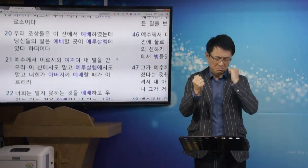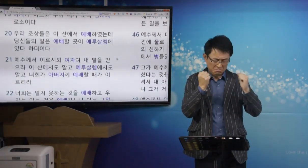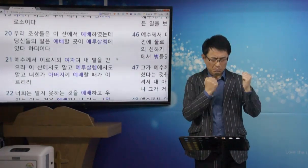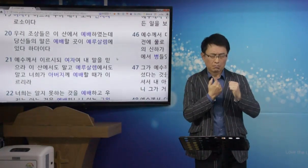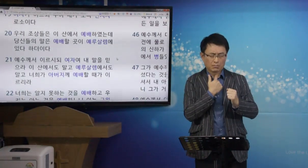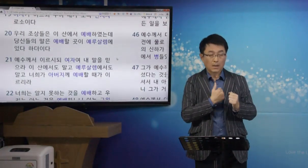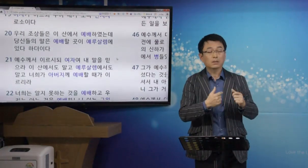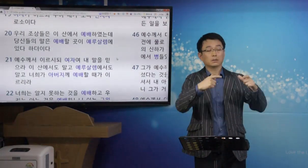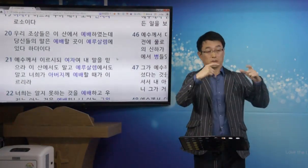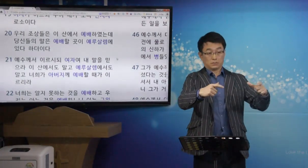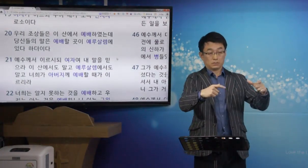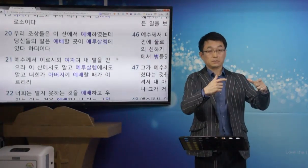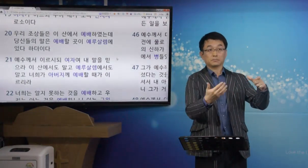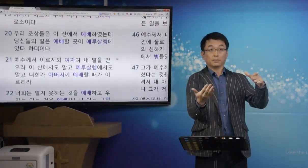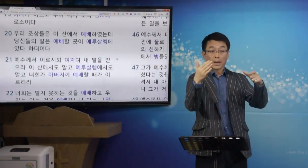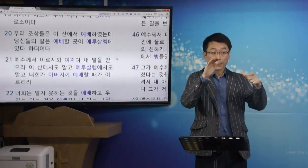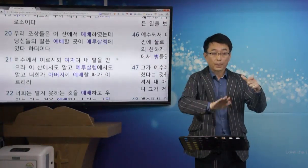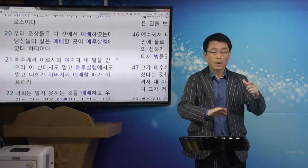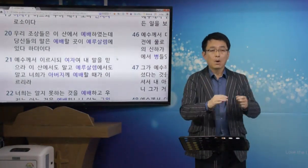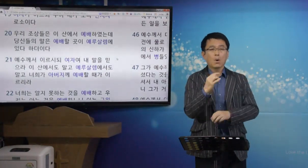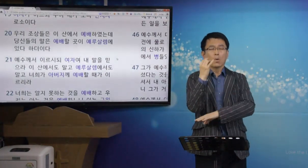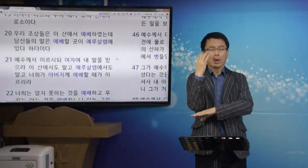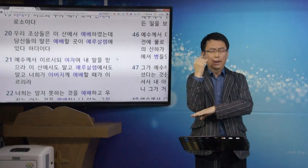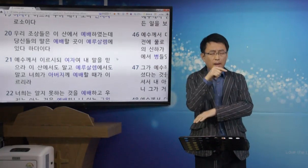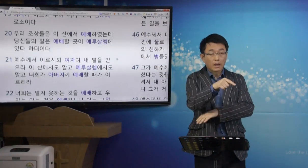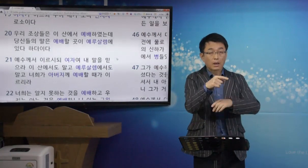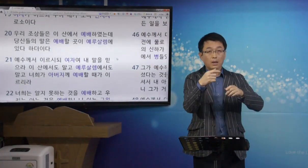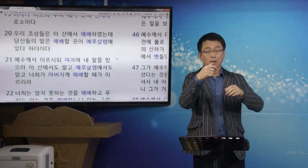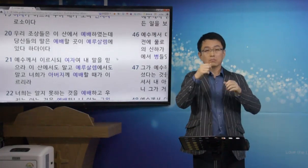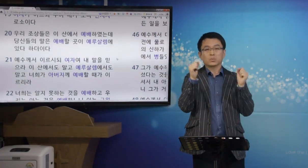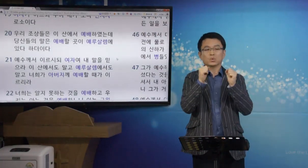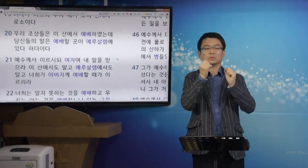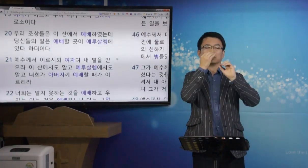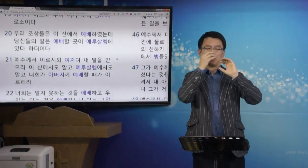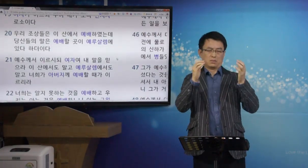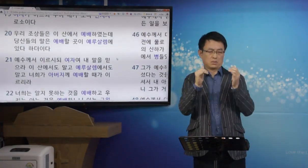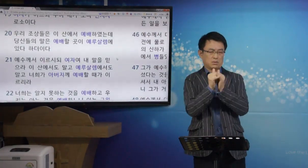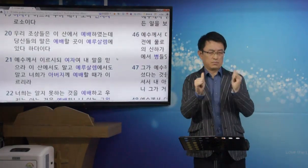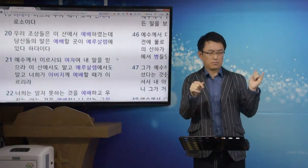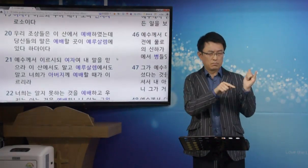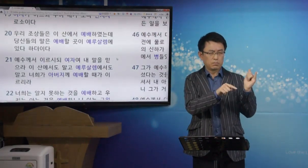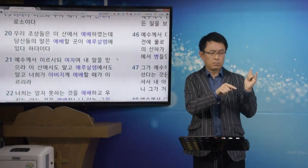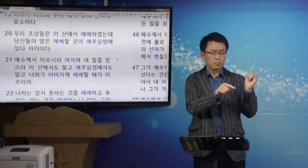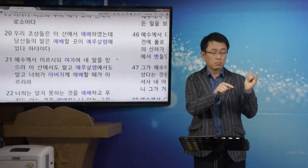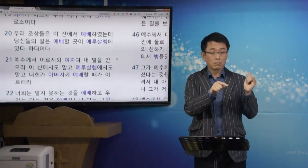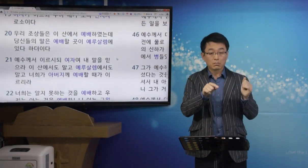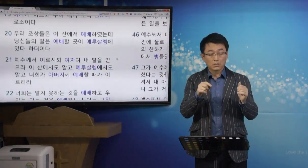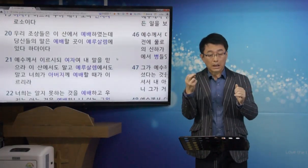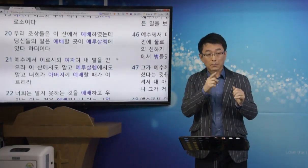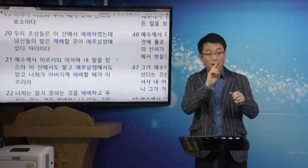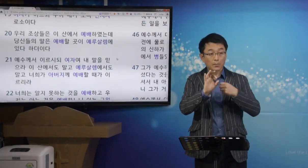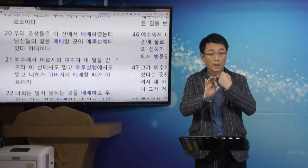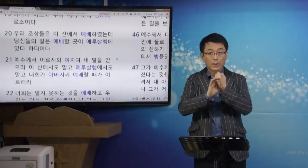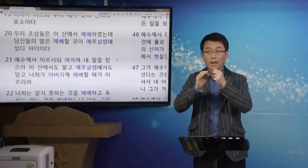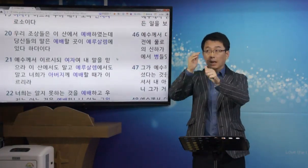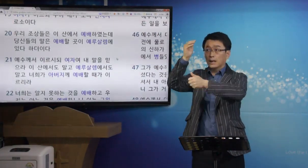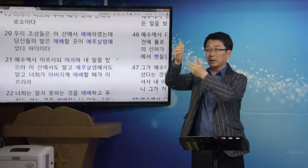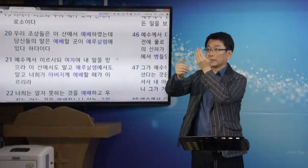종교를 가지고 왔던 그런 족이지만 원래 북이스라엘 사람들이었기 때문에 다시